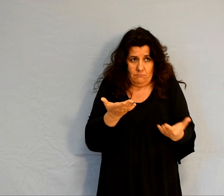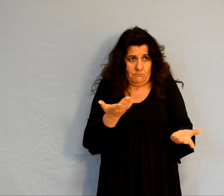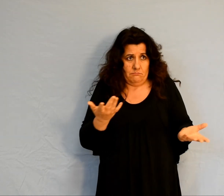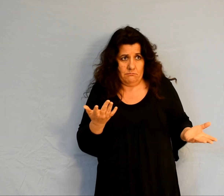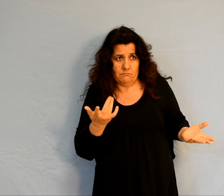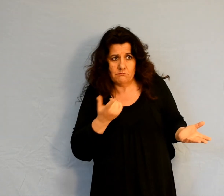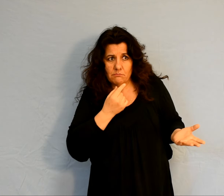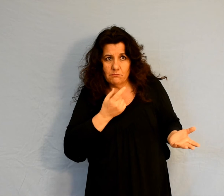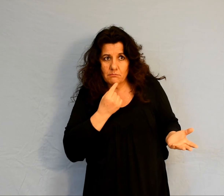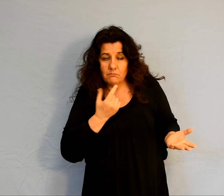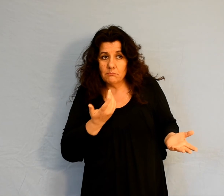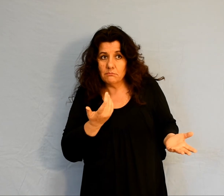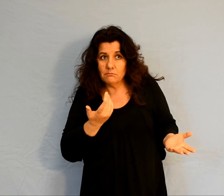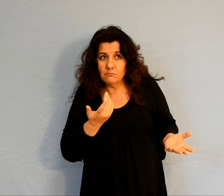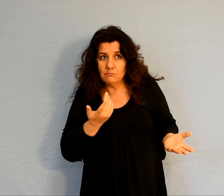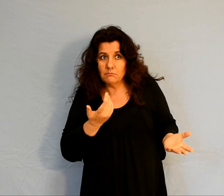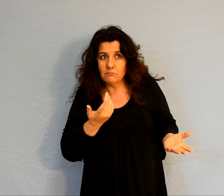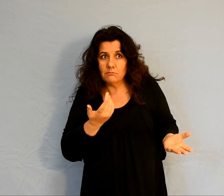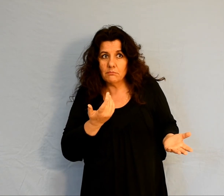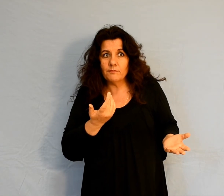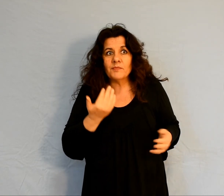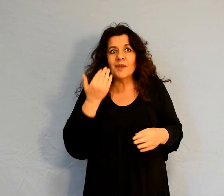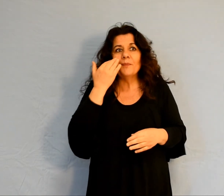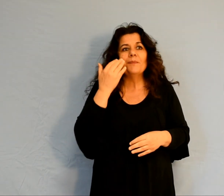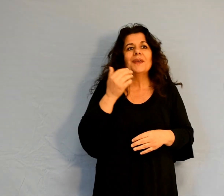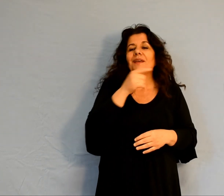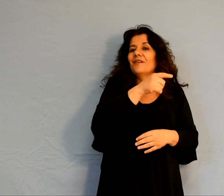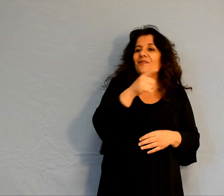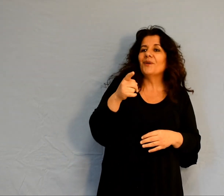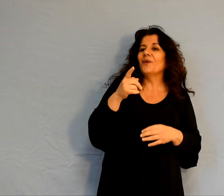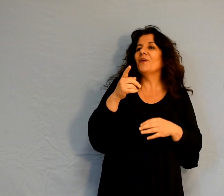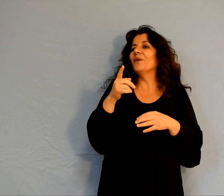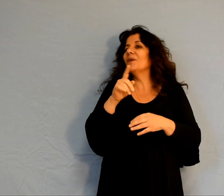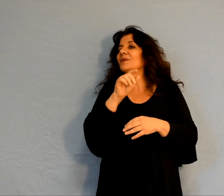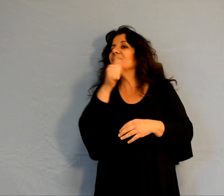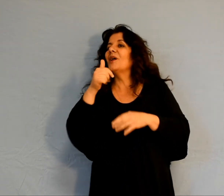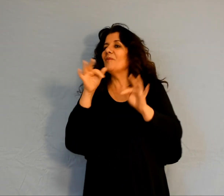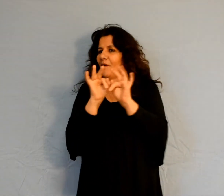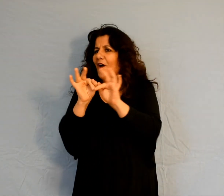Et si vous ne saluez que vos frères, que faites-vous d'extraordinaire?